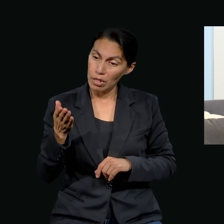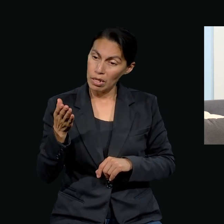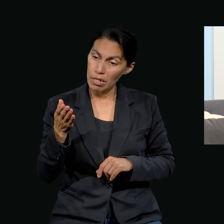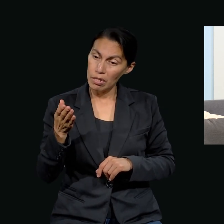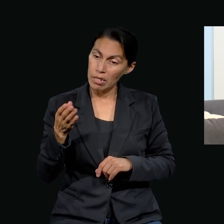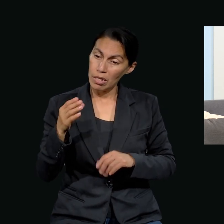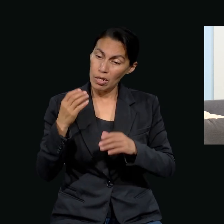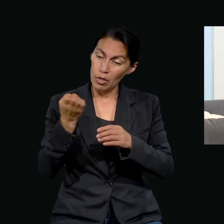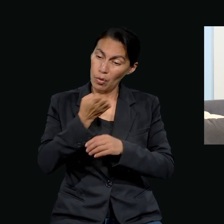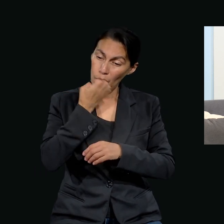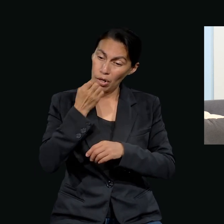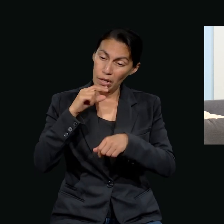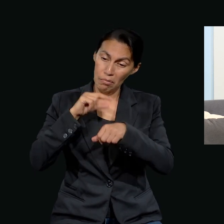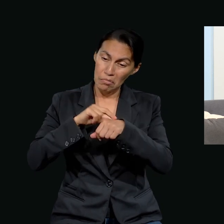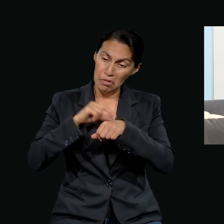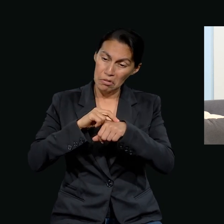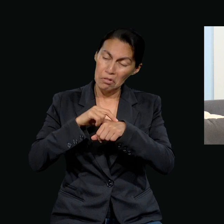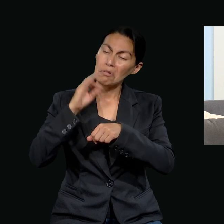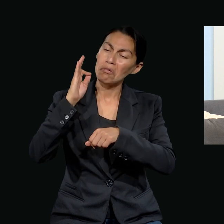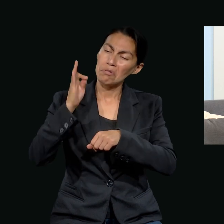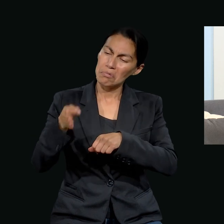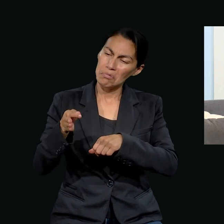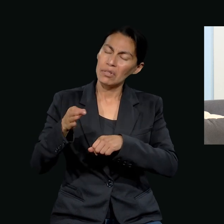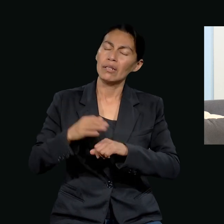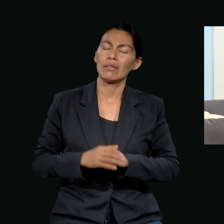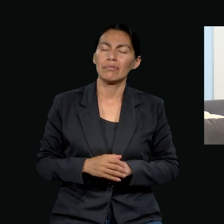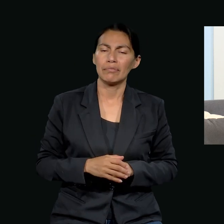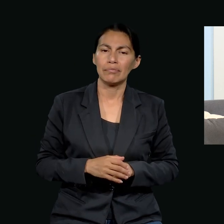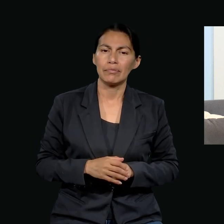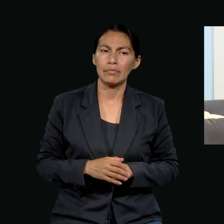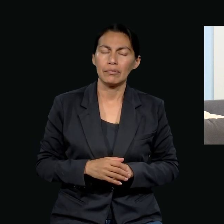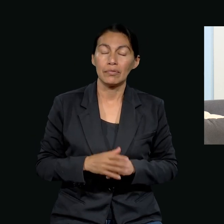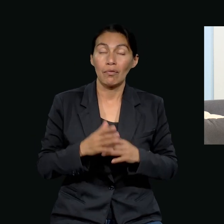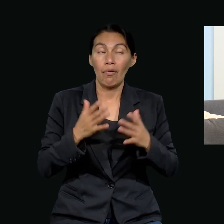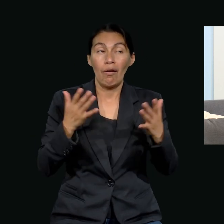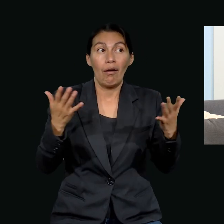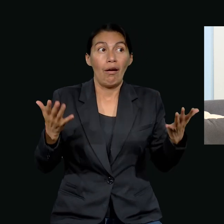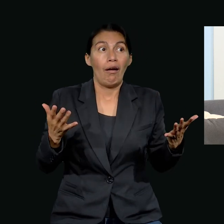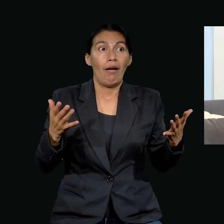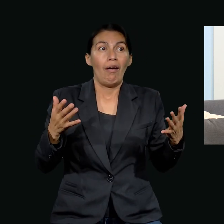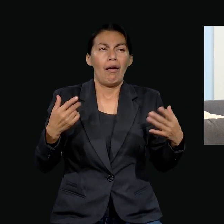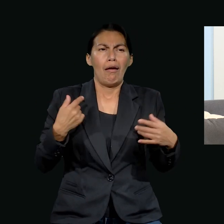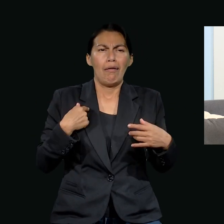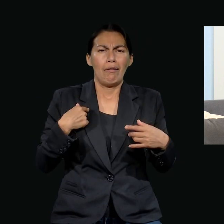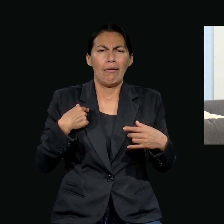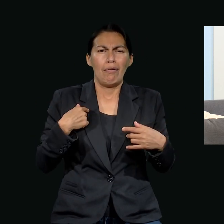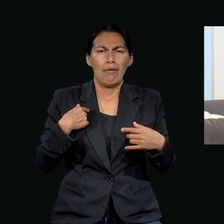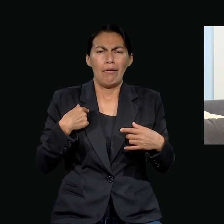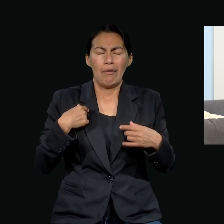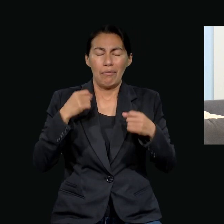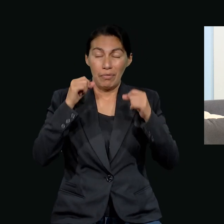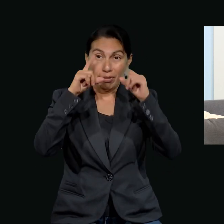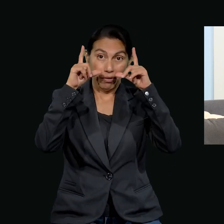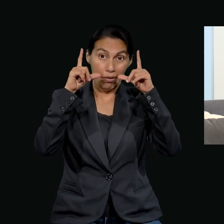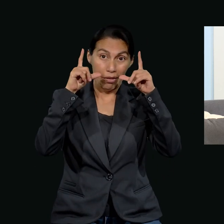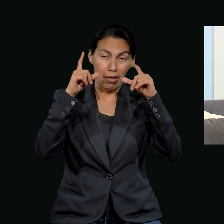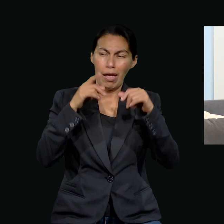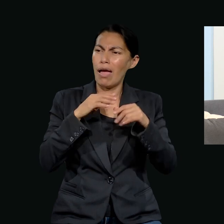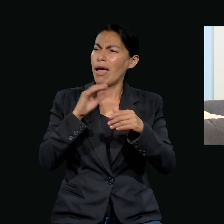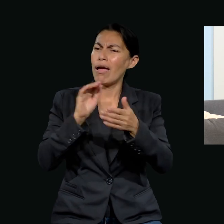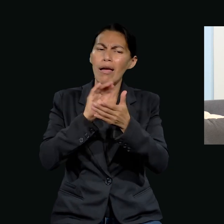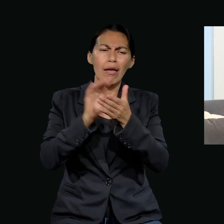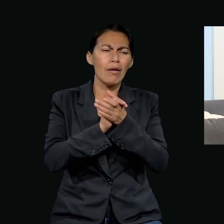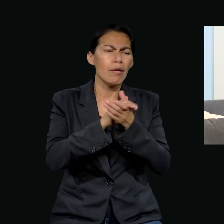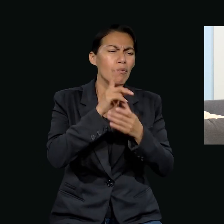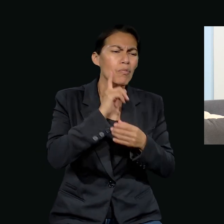para entrar a la escuela de medicina. Bueno, pasó el sueño, se lo conté, se lo conté a mi esposa y ahí se